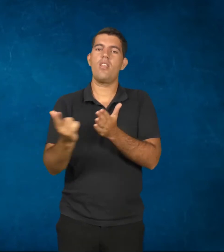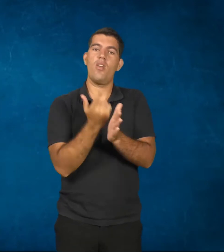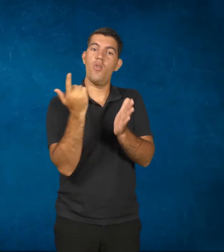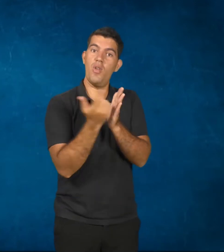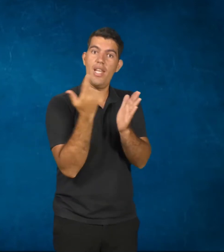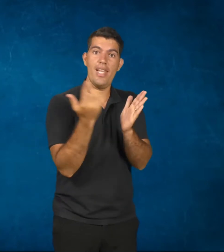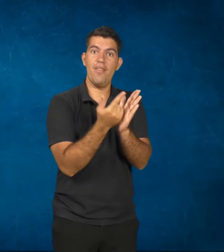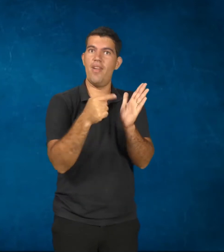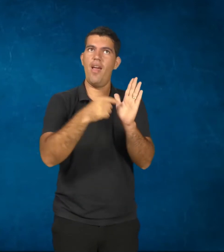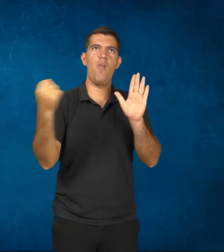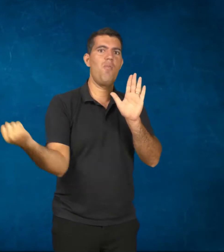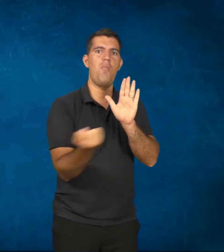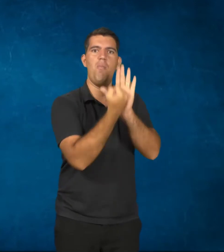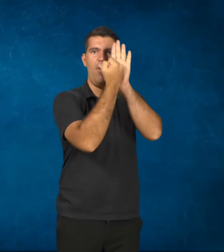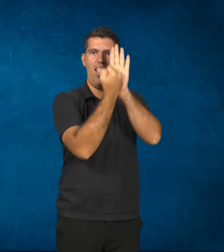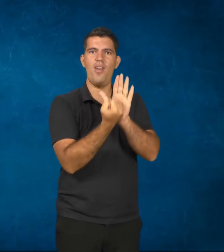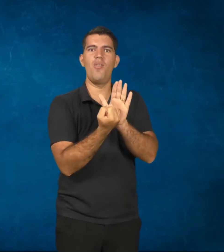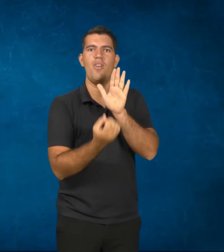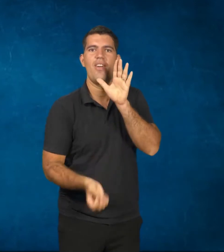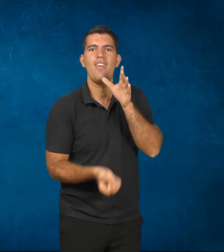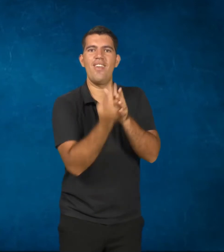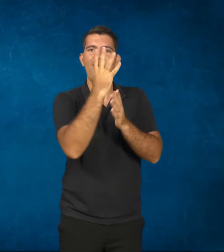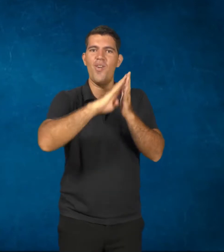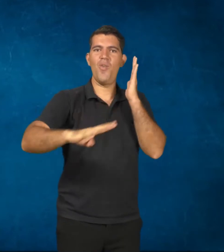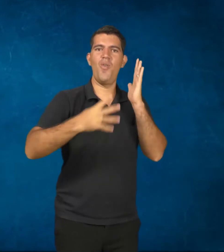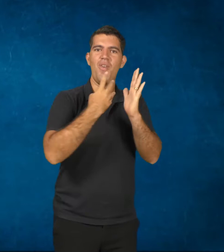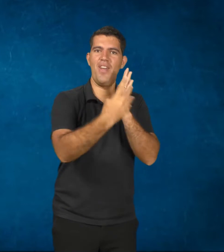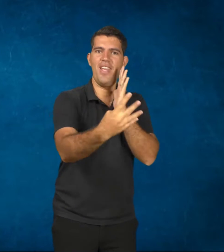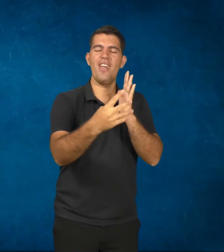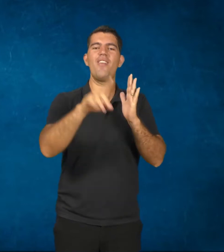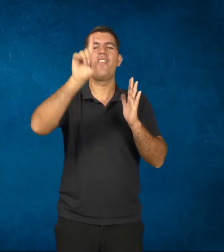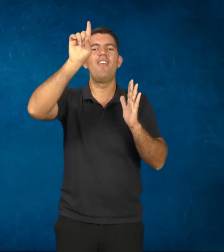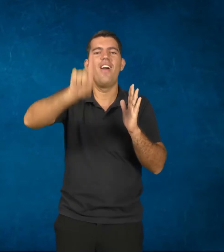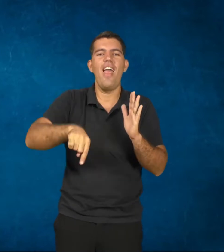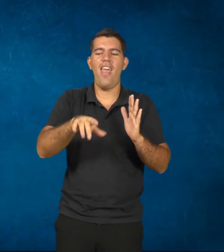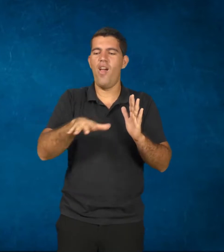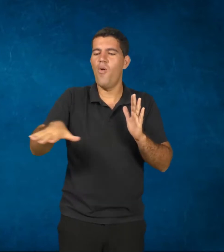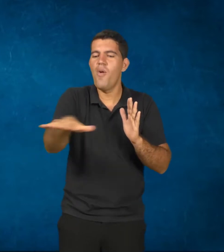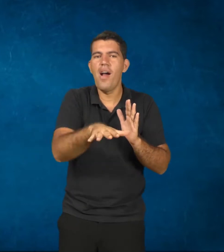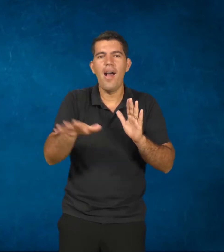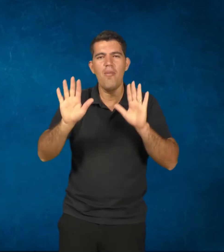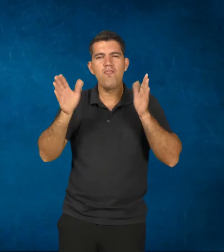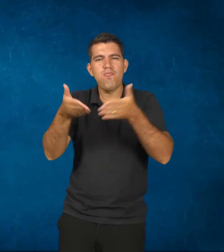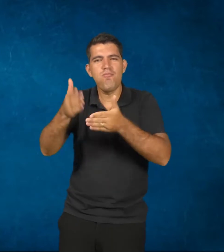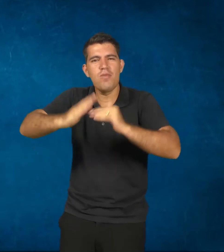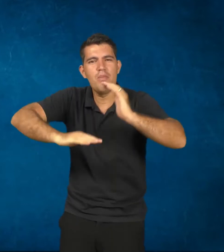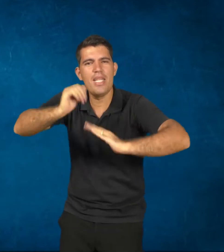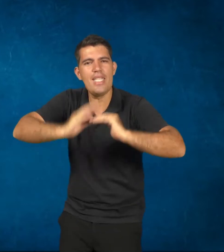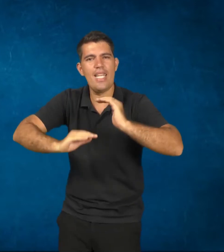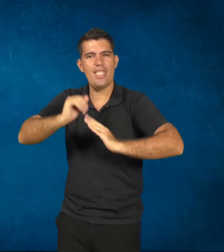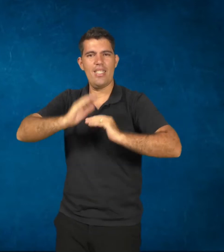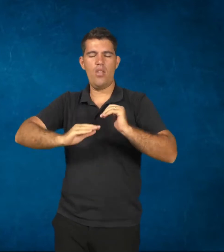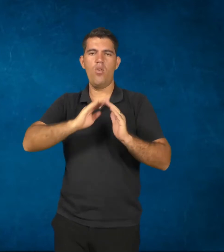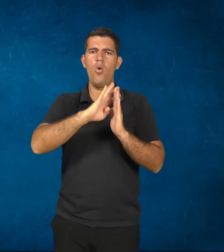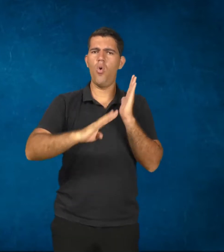o marco no estabelecimento do currículo como um campo especializado. Diz que currículo é questão